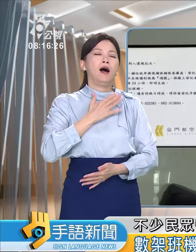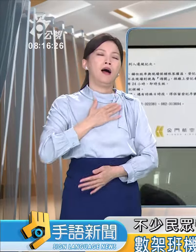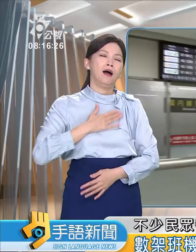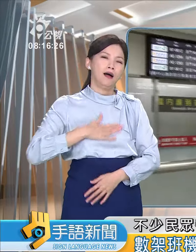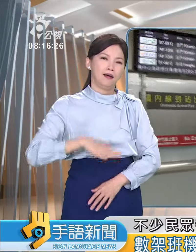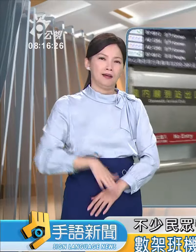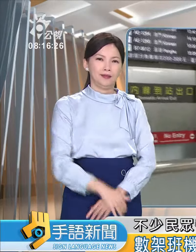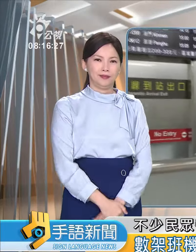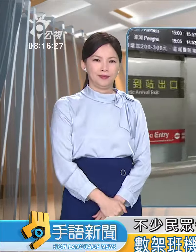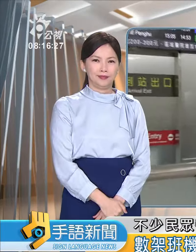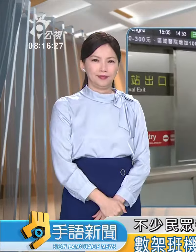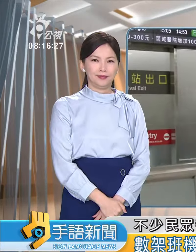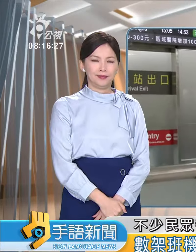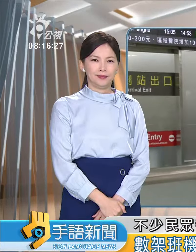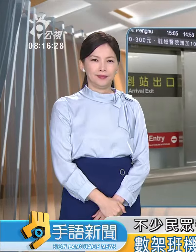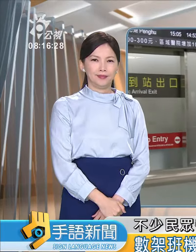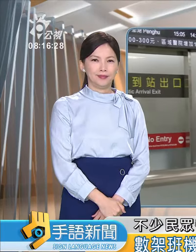机才回得来。